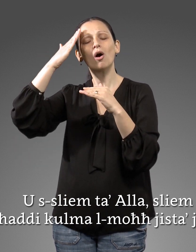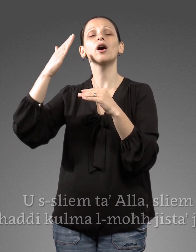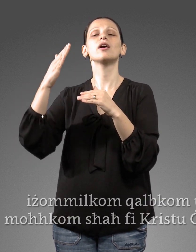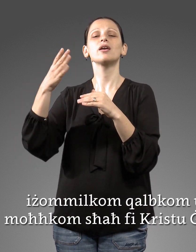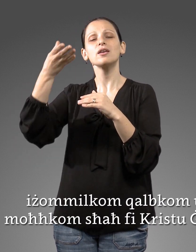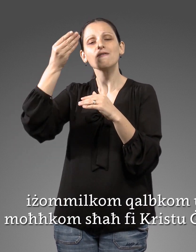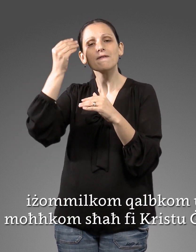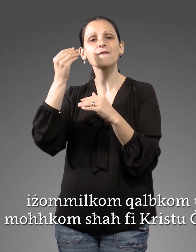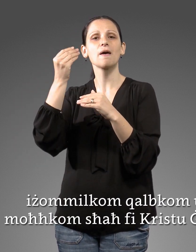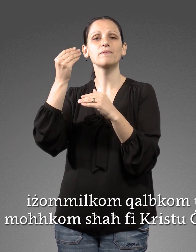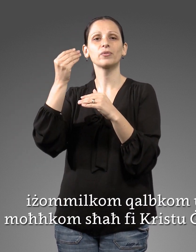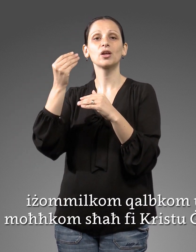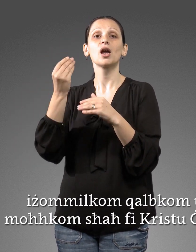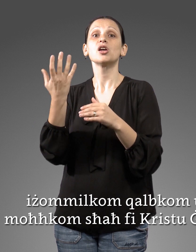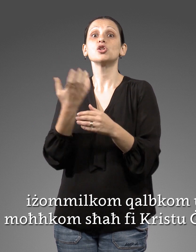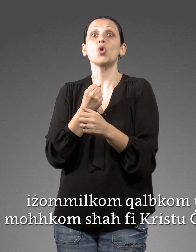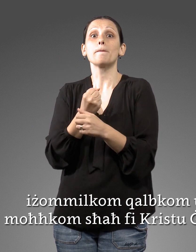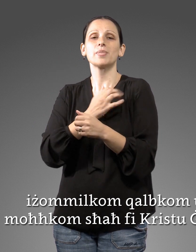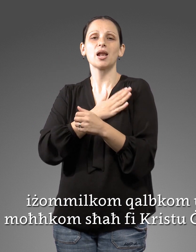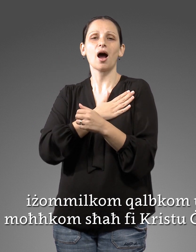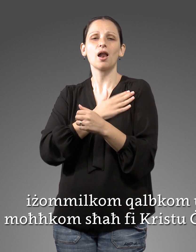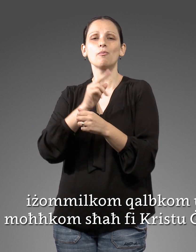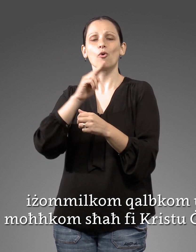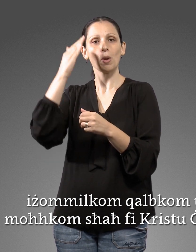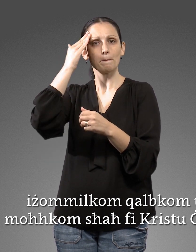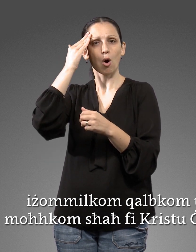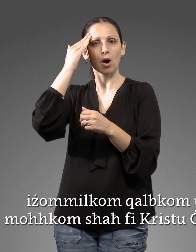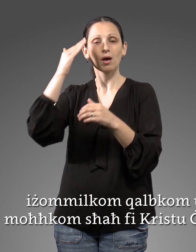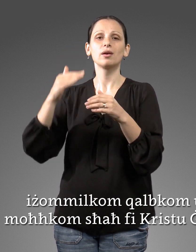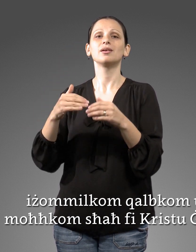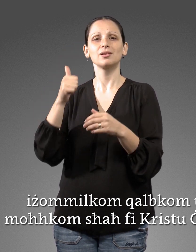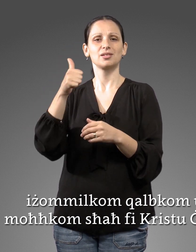I-zommilkom għalbkom U mohkom s-xhaħ Fi Kristu ġesu